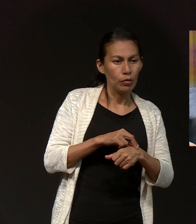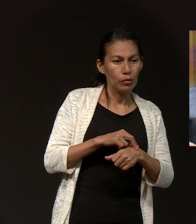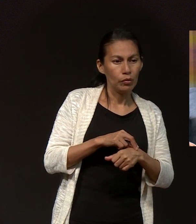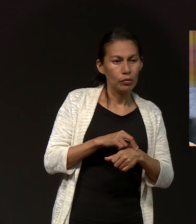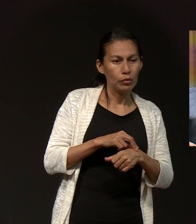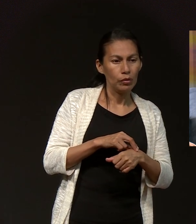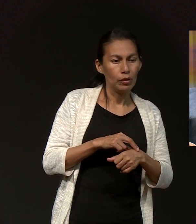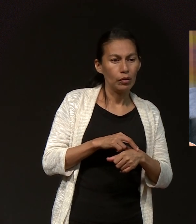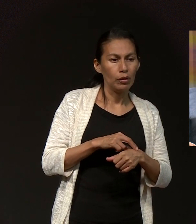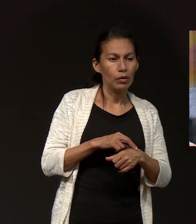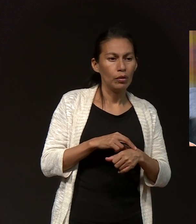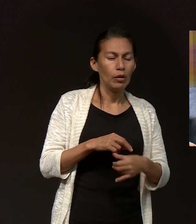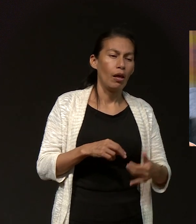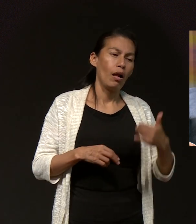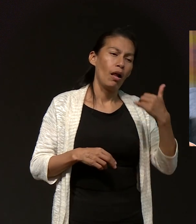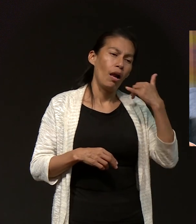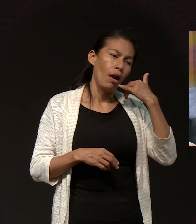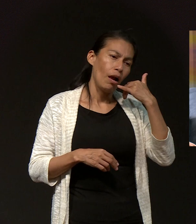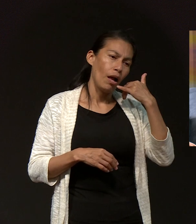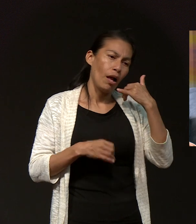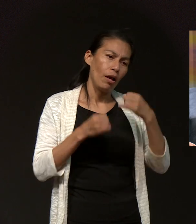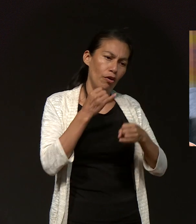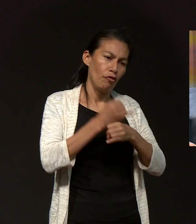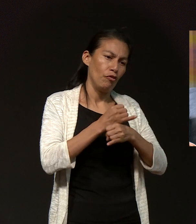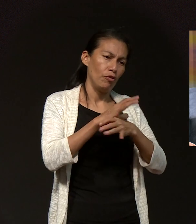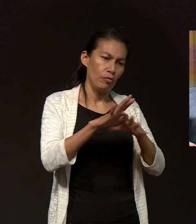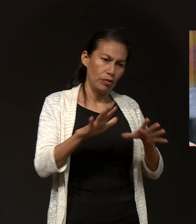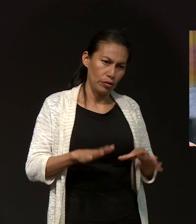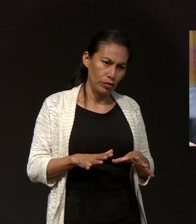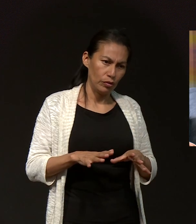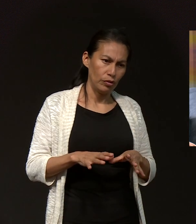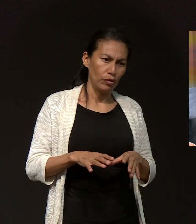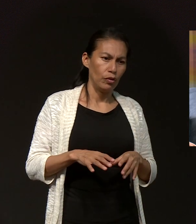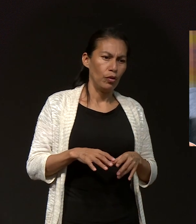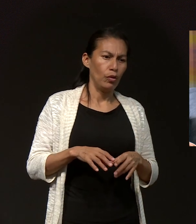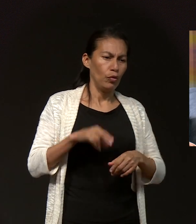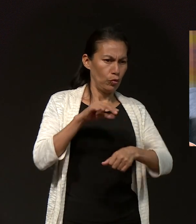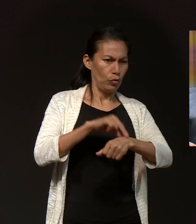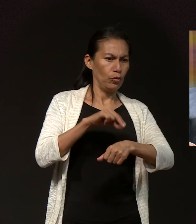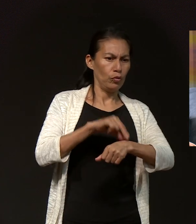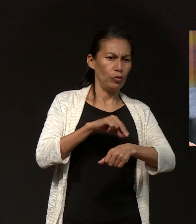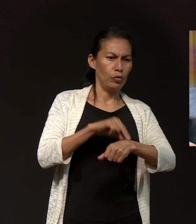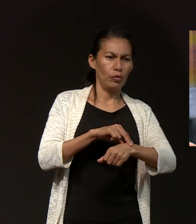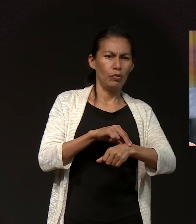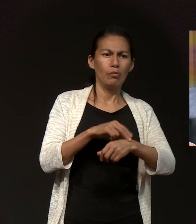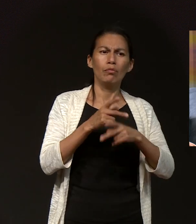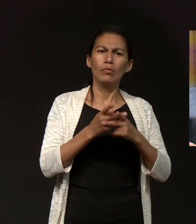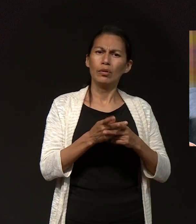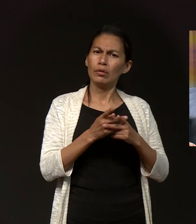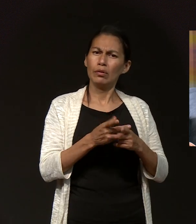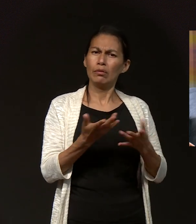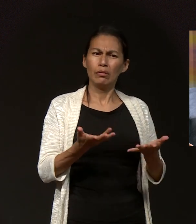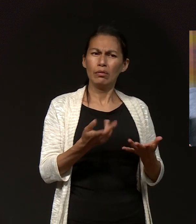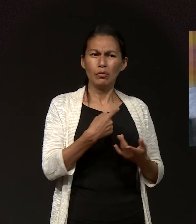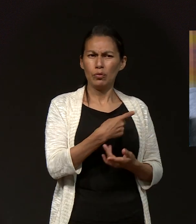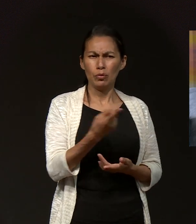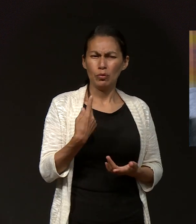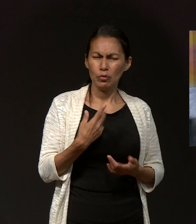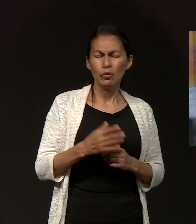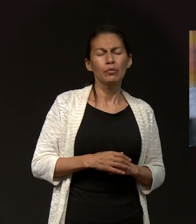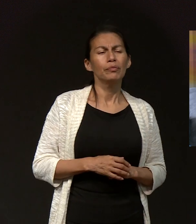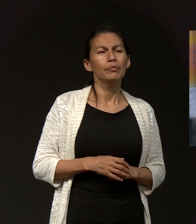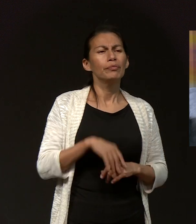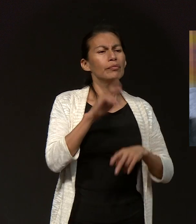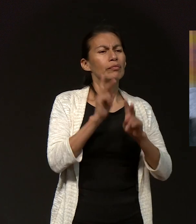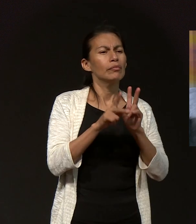una vez al día, pues nos daba la información y todo, y siempre era con un tono así de médico a paciente, muy frío, porque es